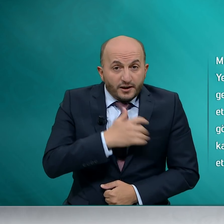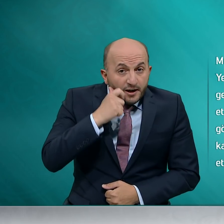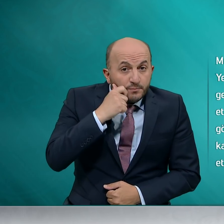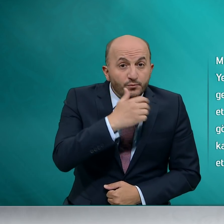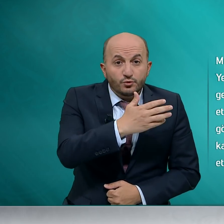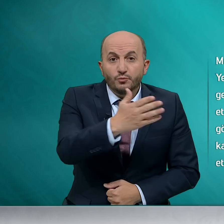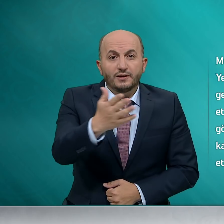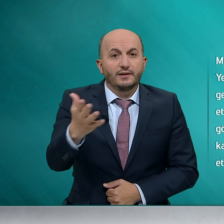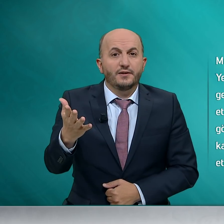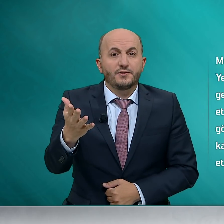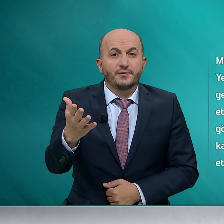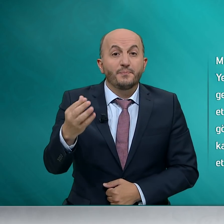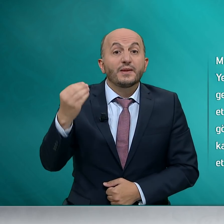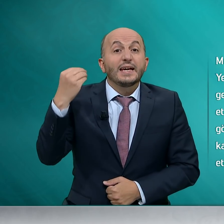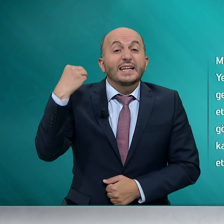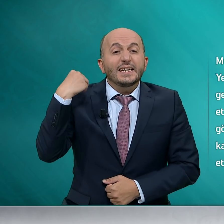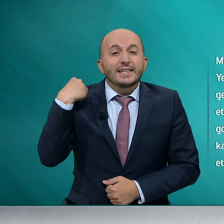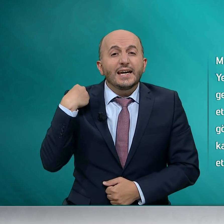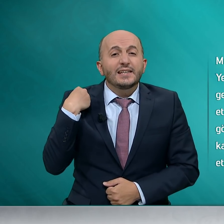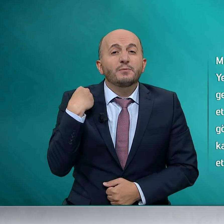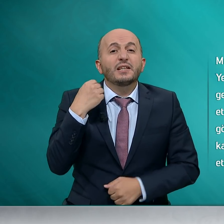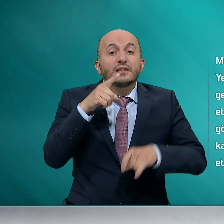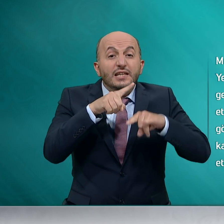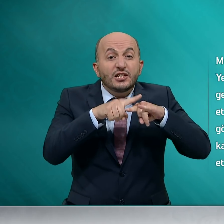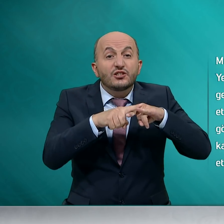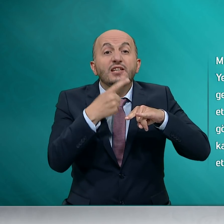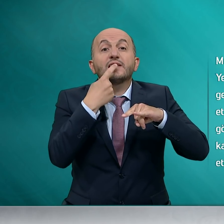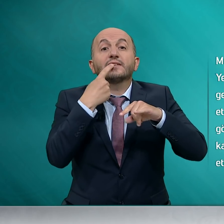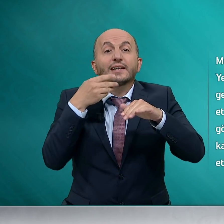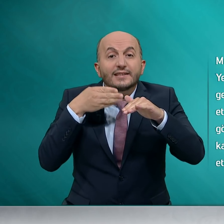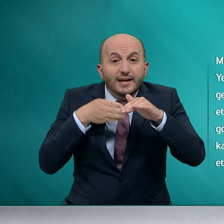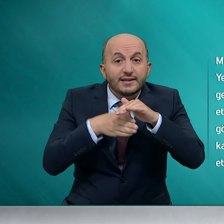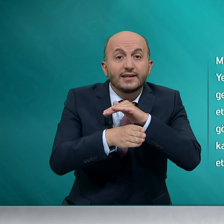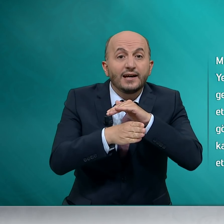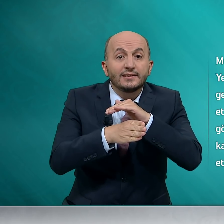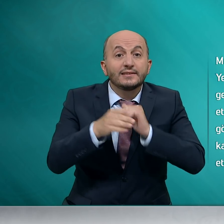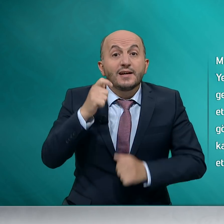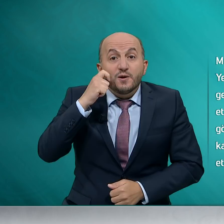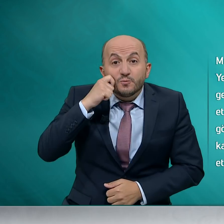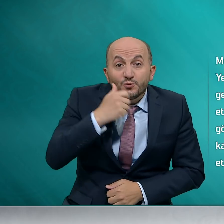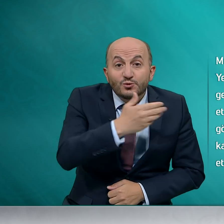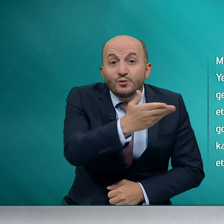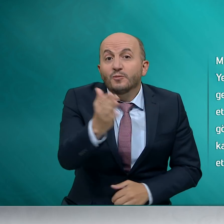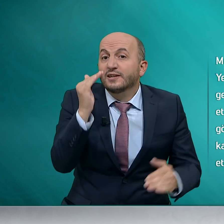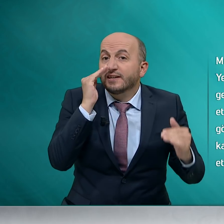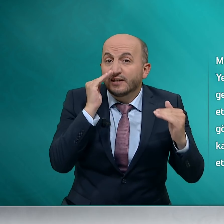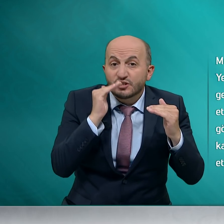Muhterem Müslümanlar, yeni bir hicri yıla girerken Müslümana